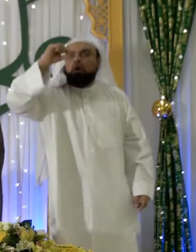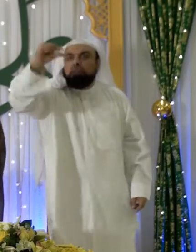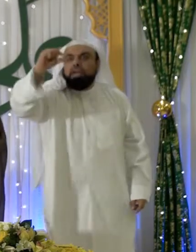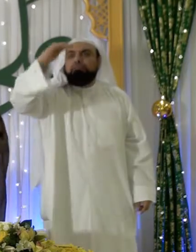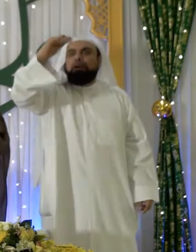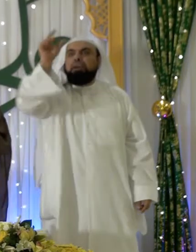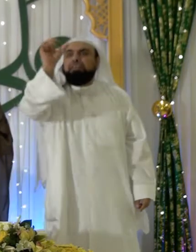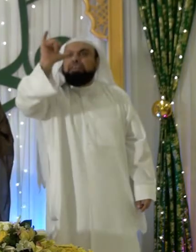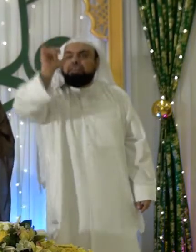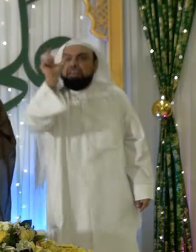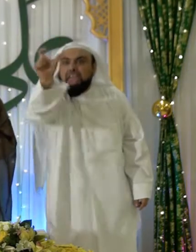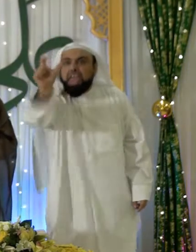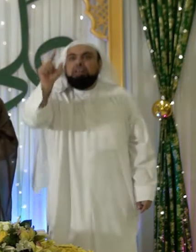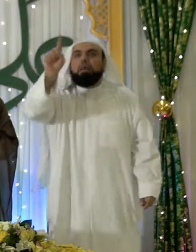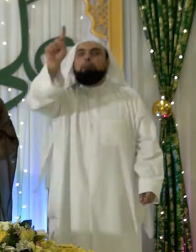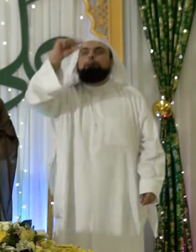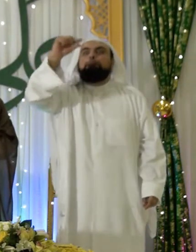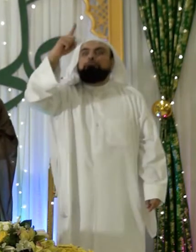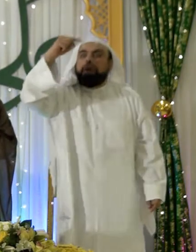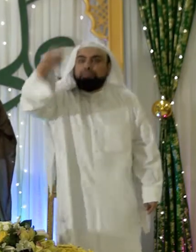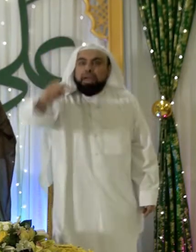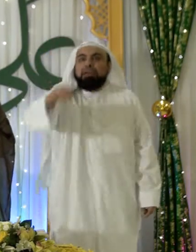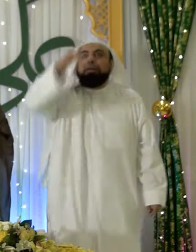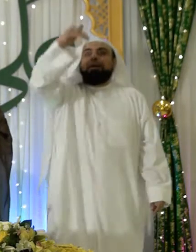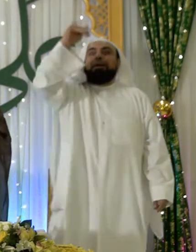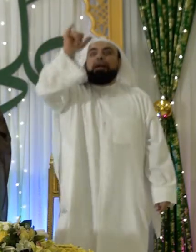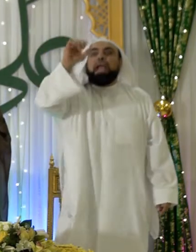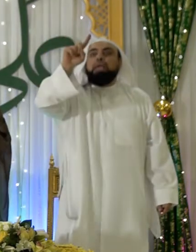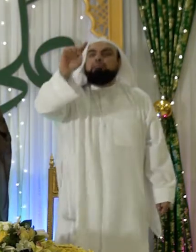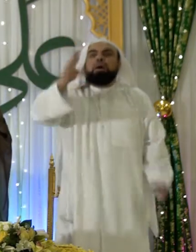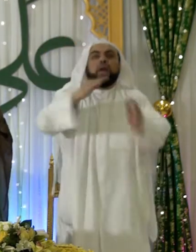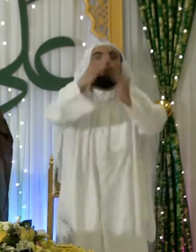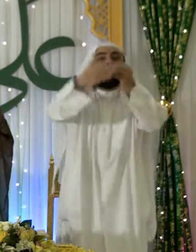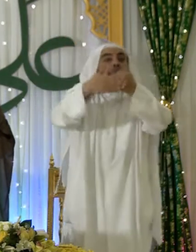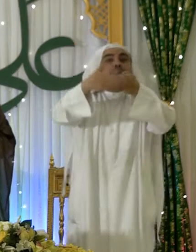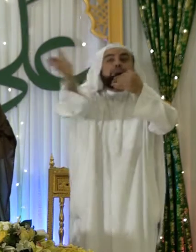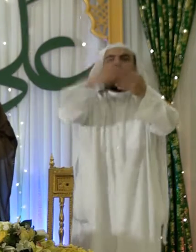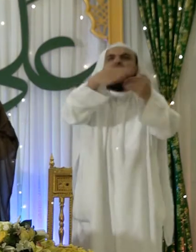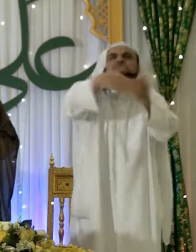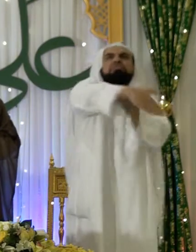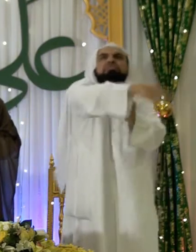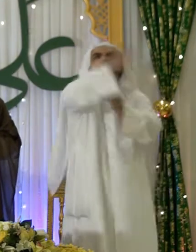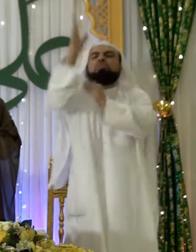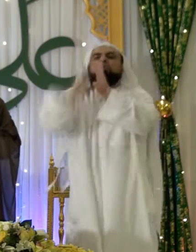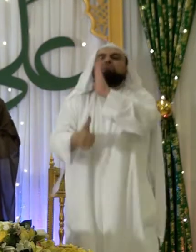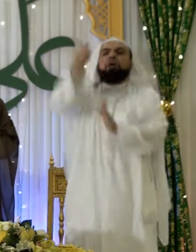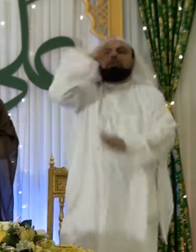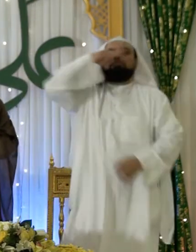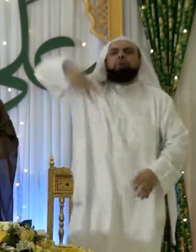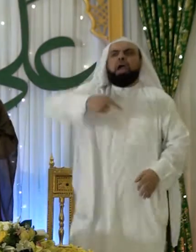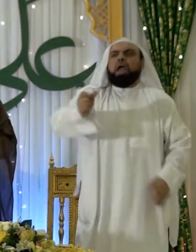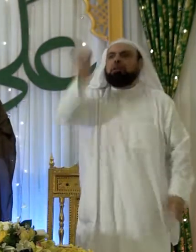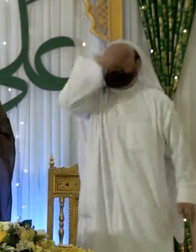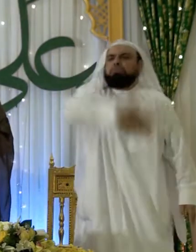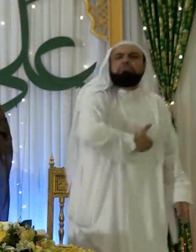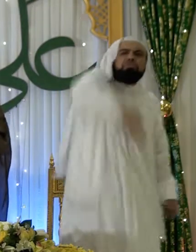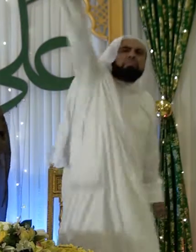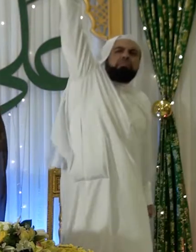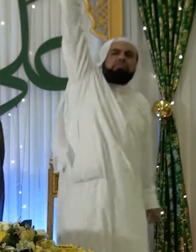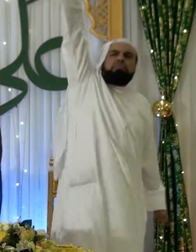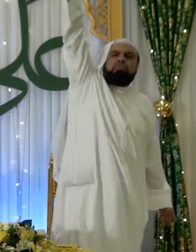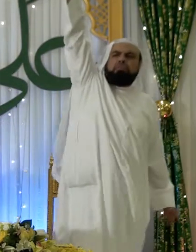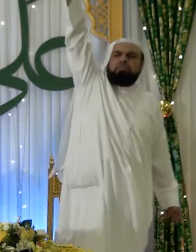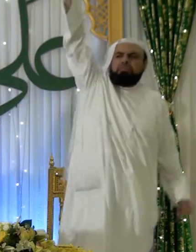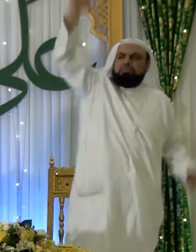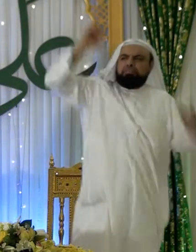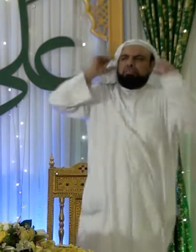حنين فتح خيبر لم يكن له إلا علي عليه السلام.